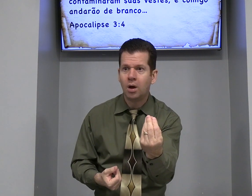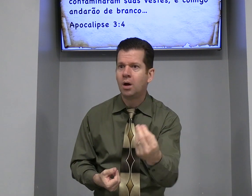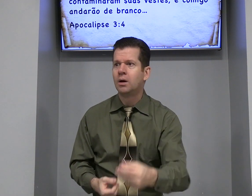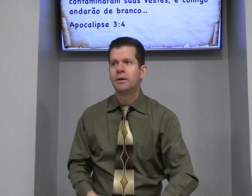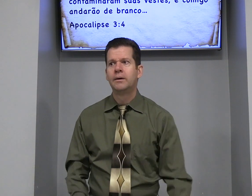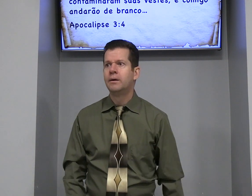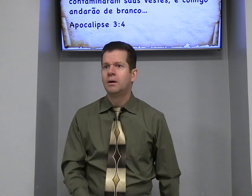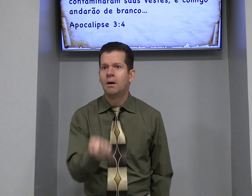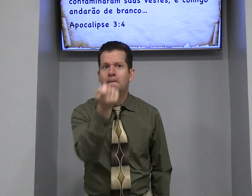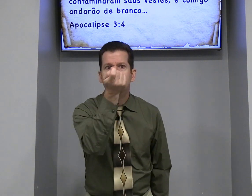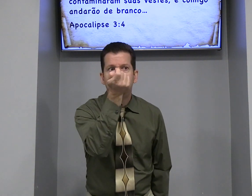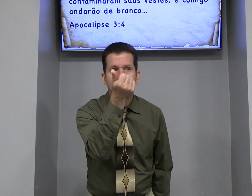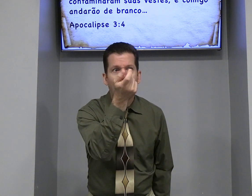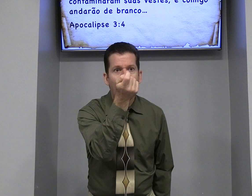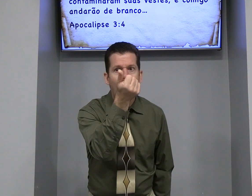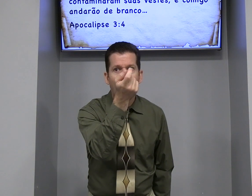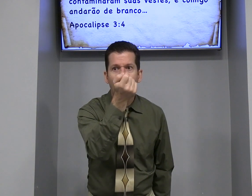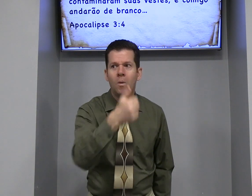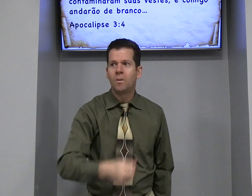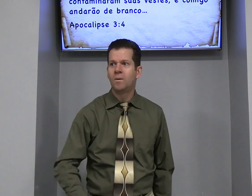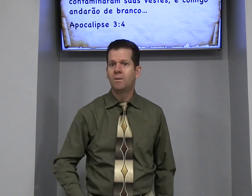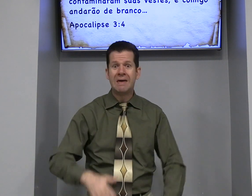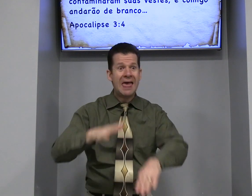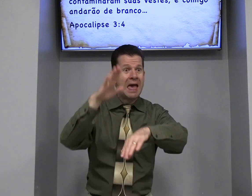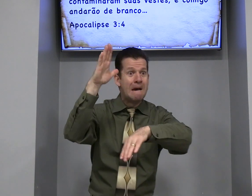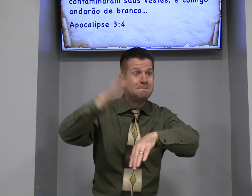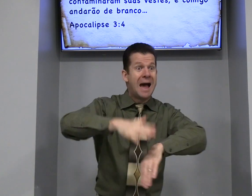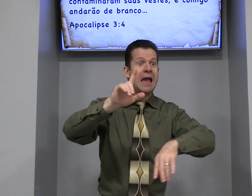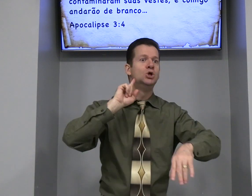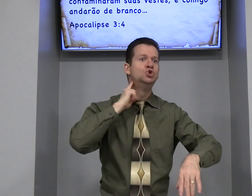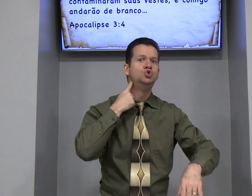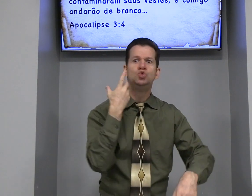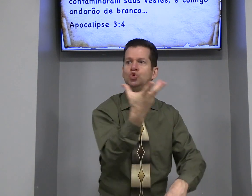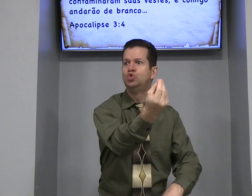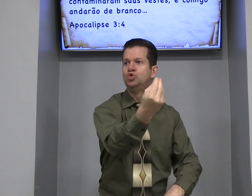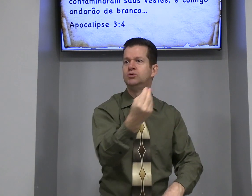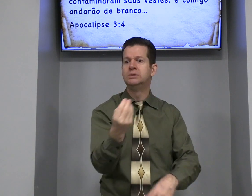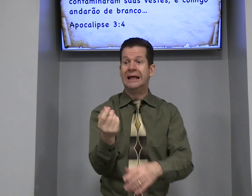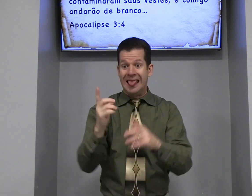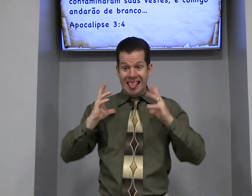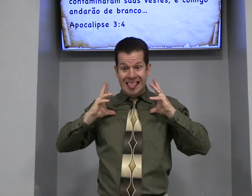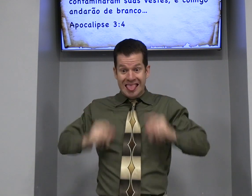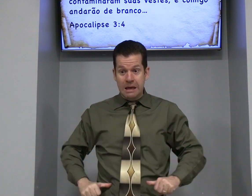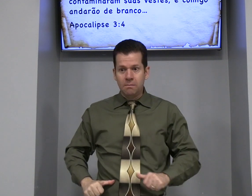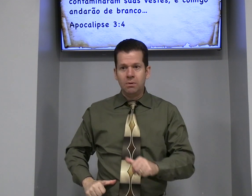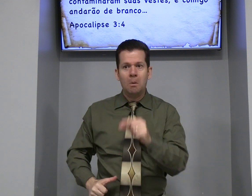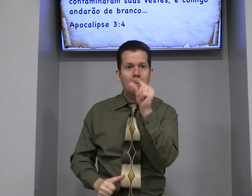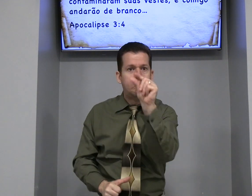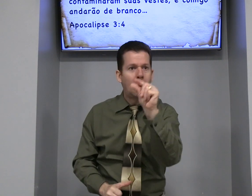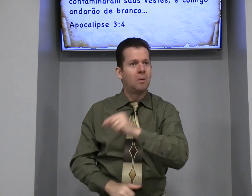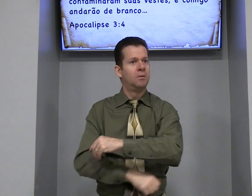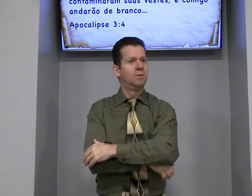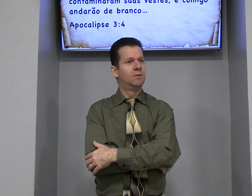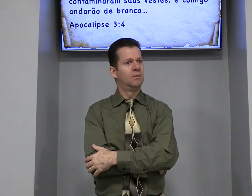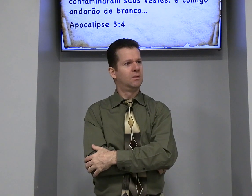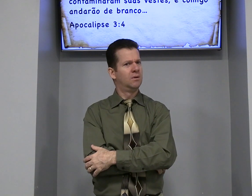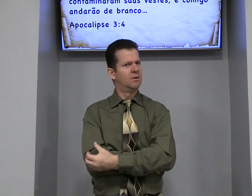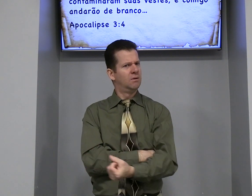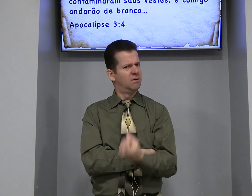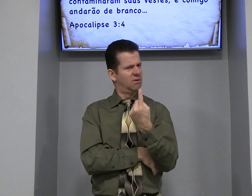precisa evitar pecado e ser limpo. Mas essas pessoas na da igreja em Sardes pecavam muito e